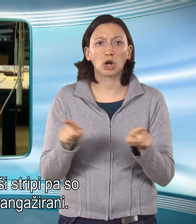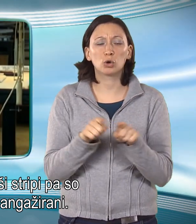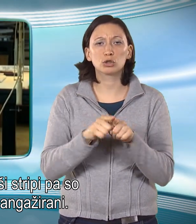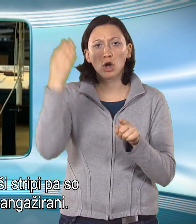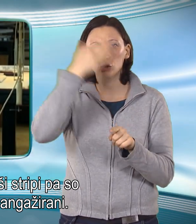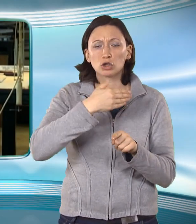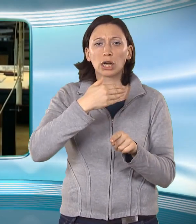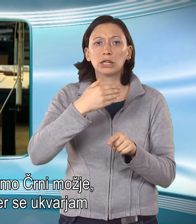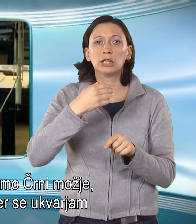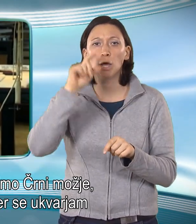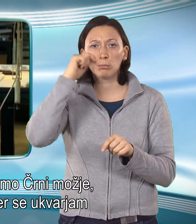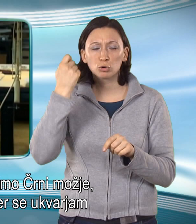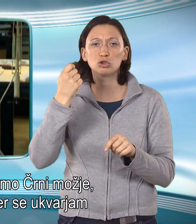možje bele kosti,